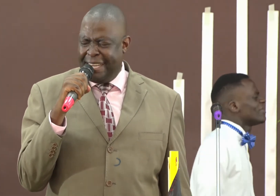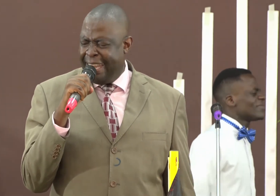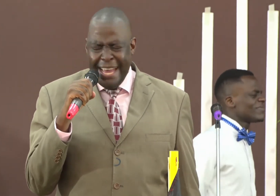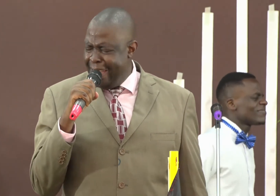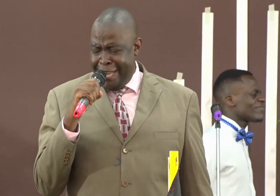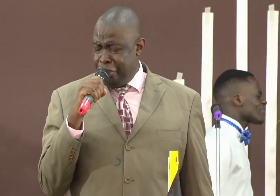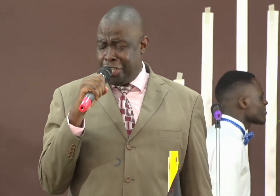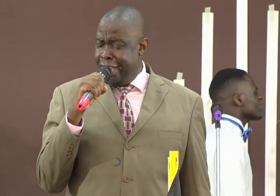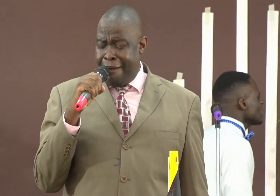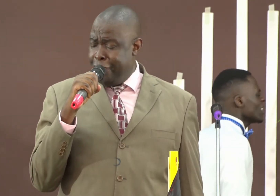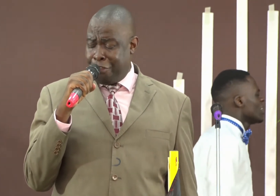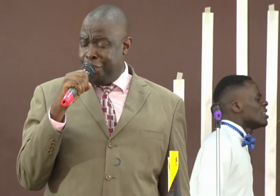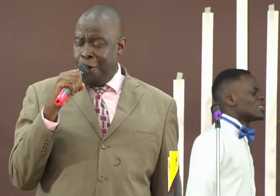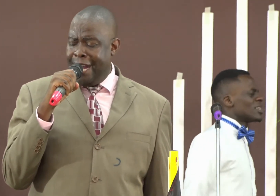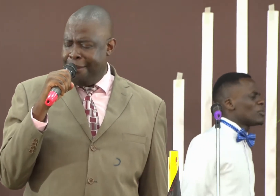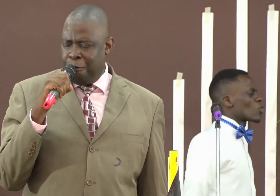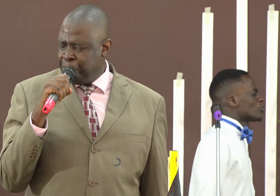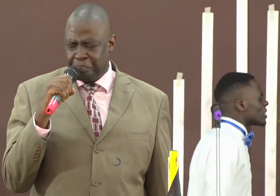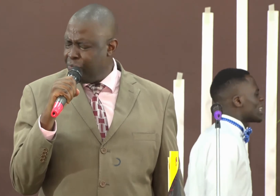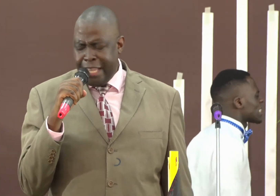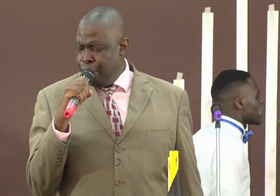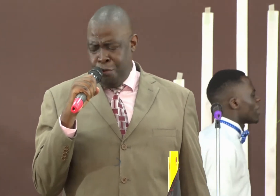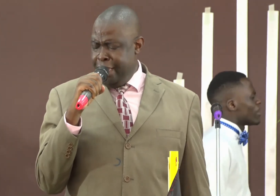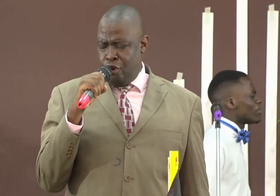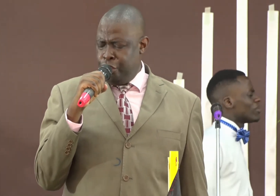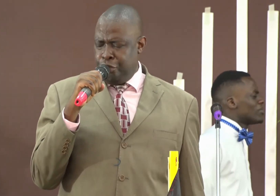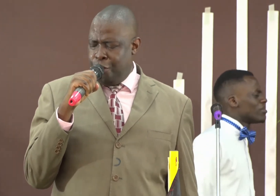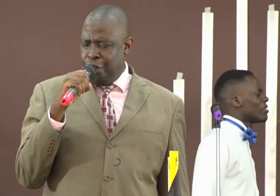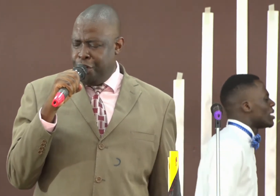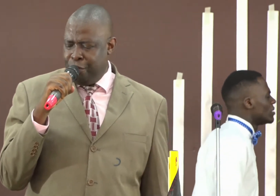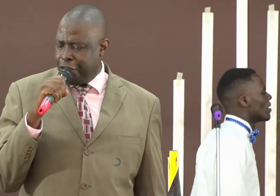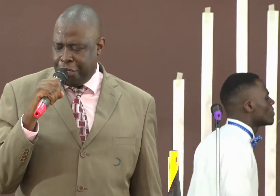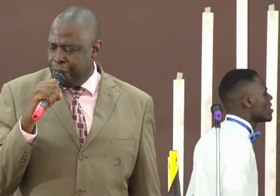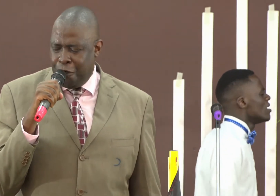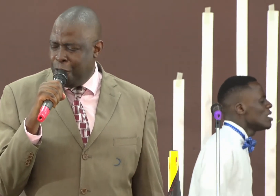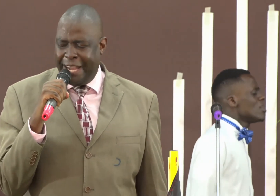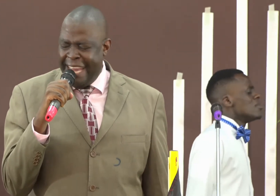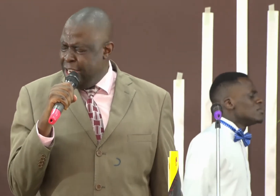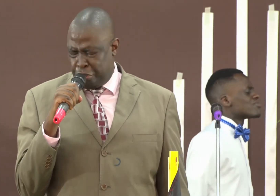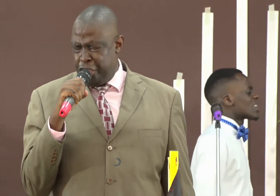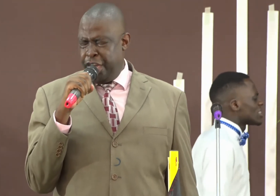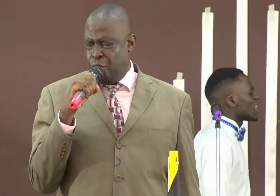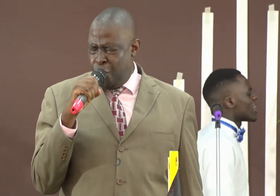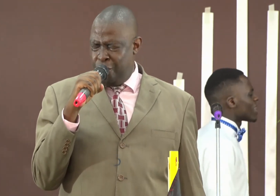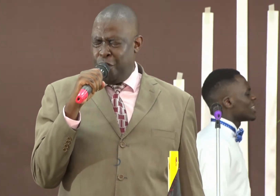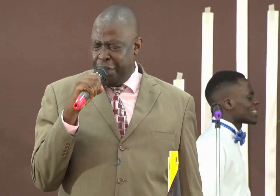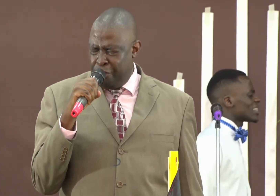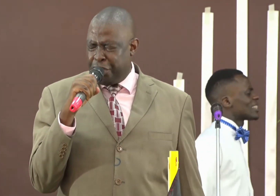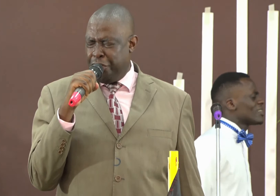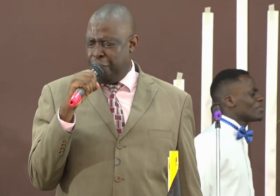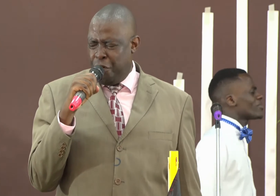nse Nse afe tujiwayo Mumikono jomo yomtukubu